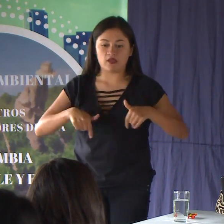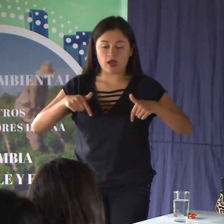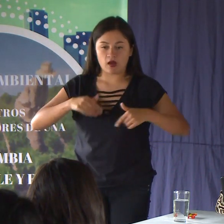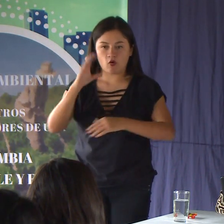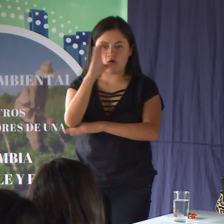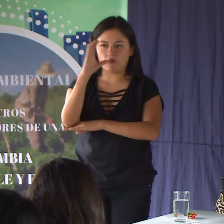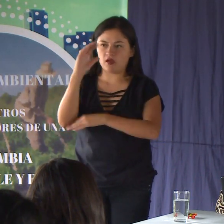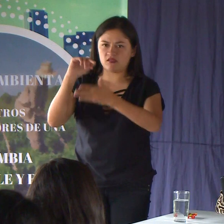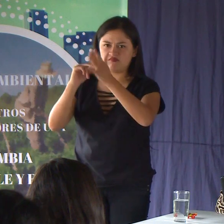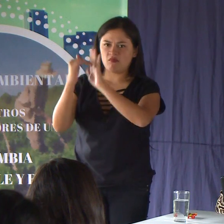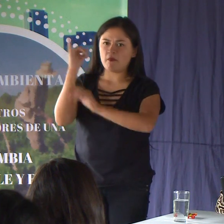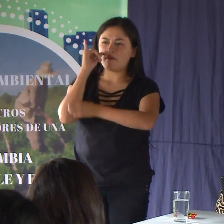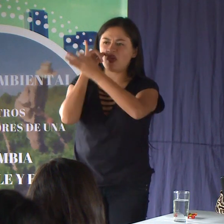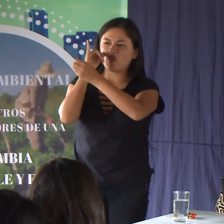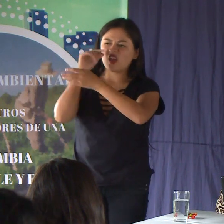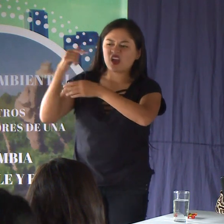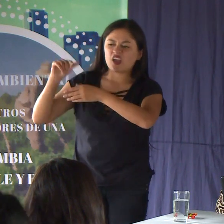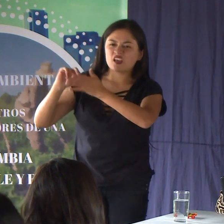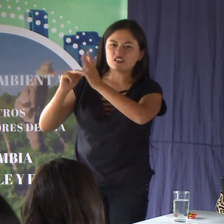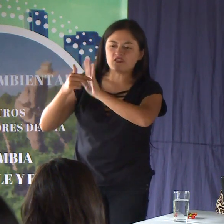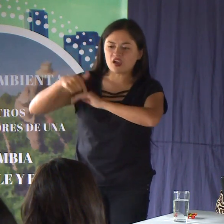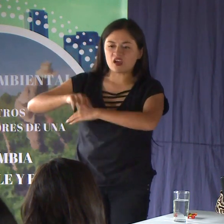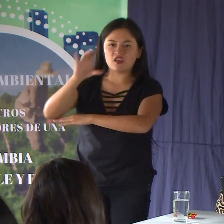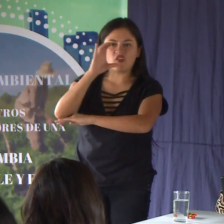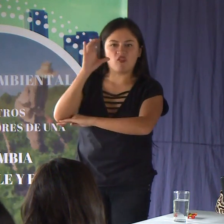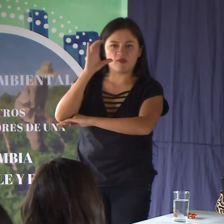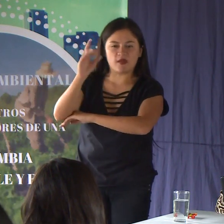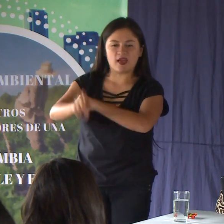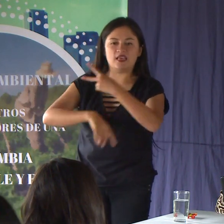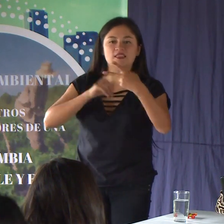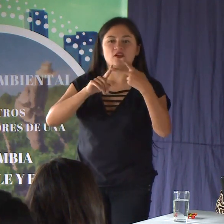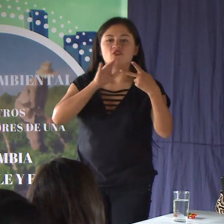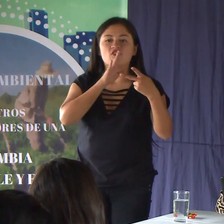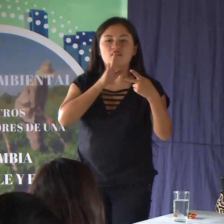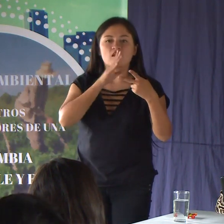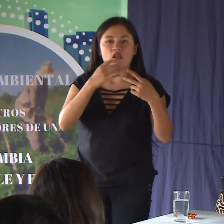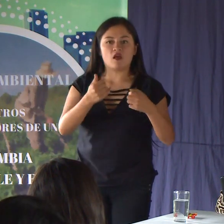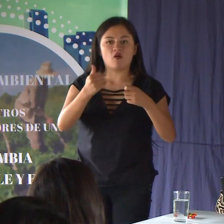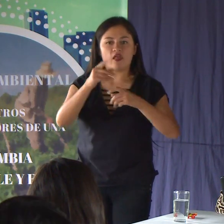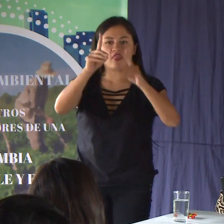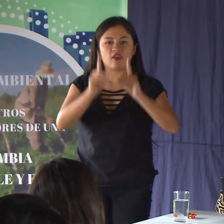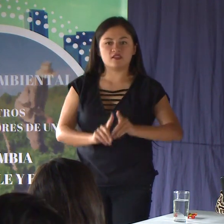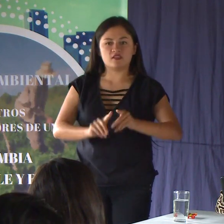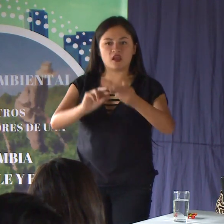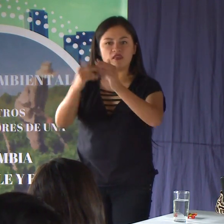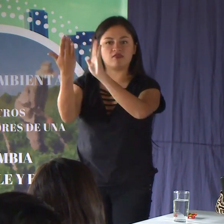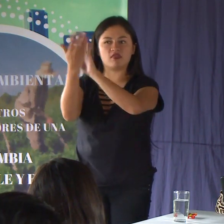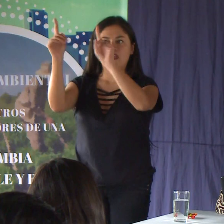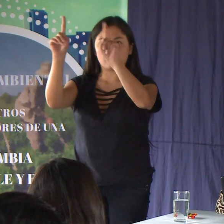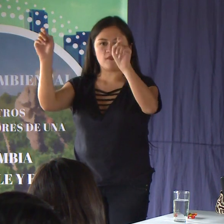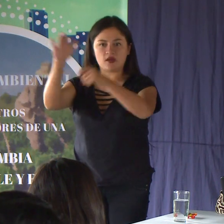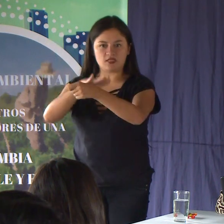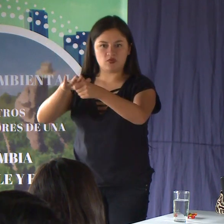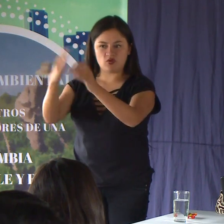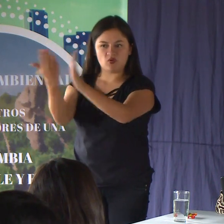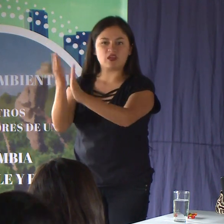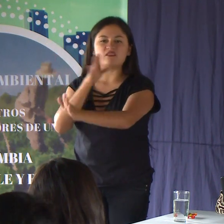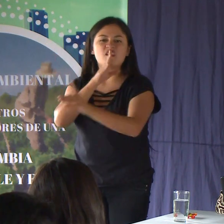Colombia y de finalmente quiénes son los que tienen en sus manos hoy las decisiones sobre la educación en nuestro